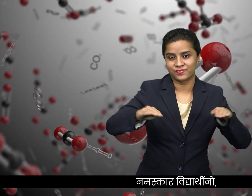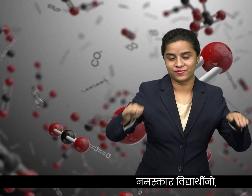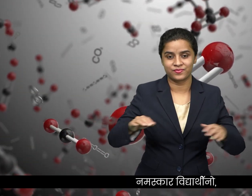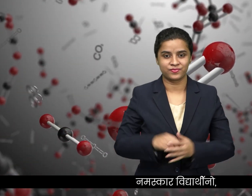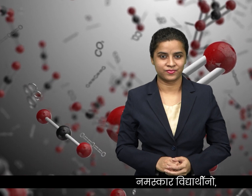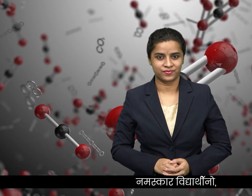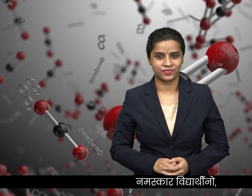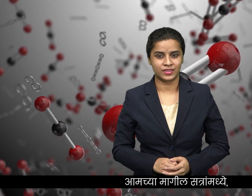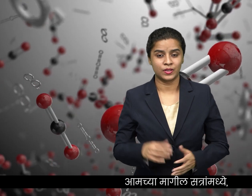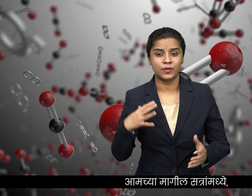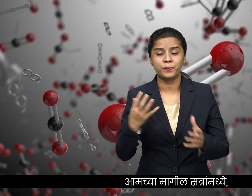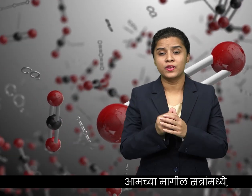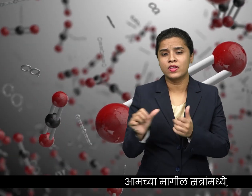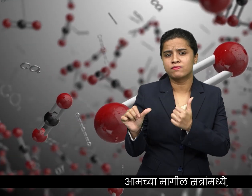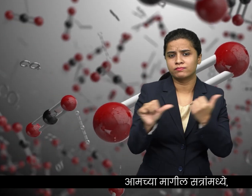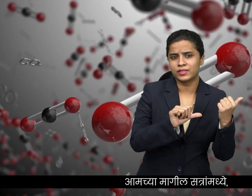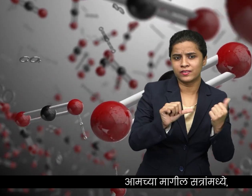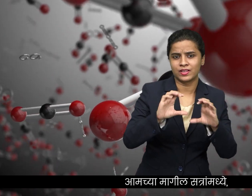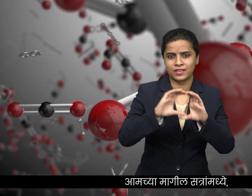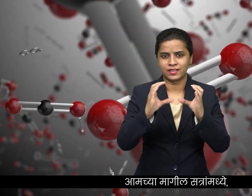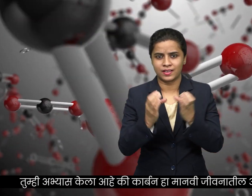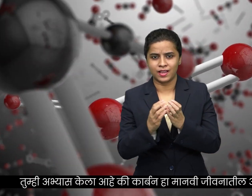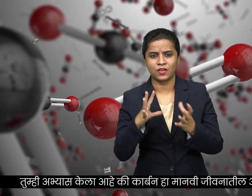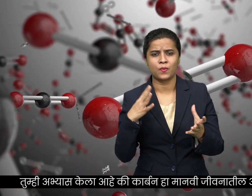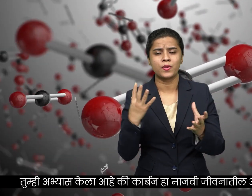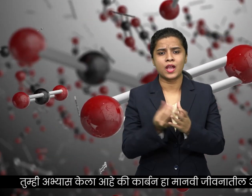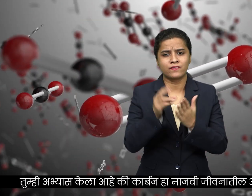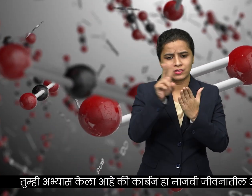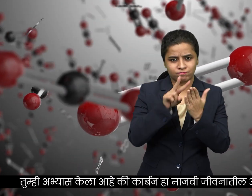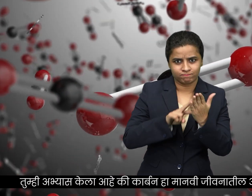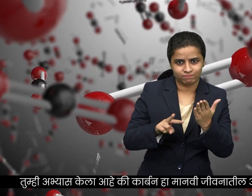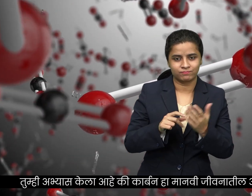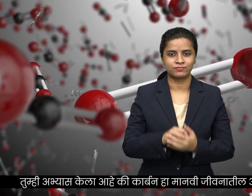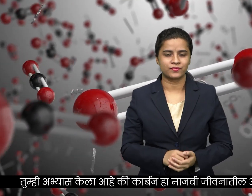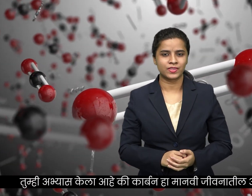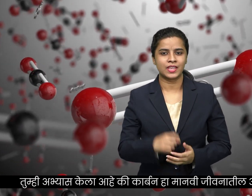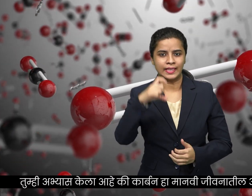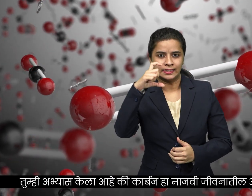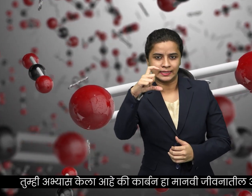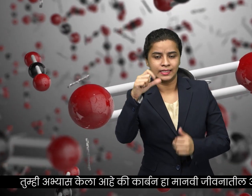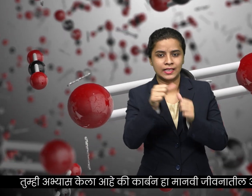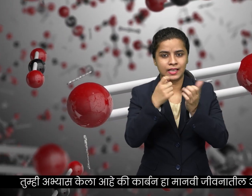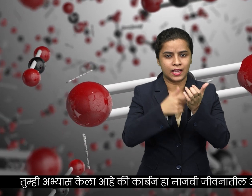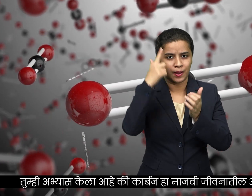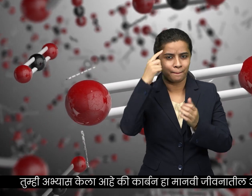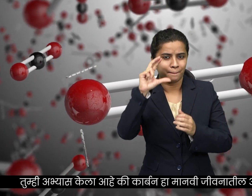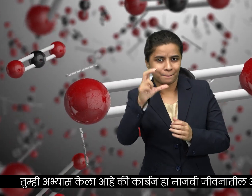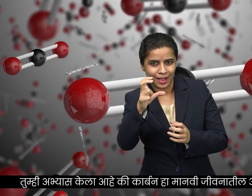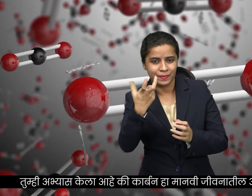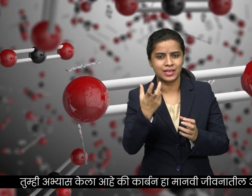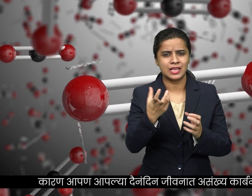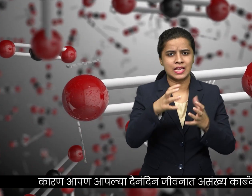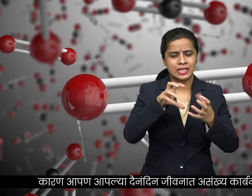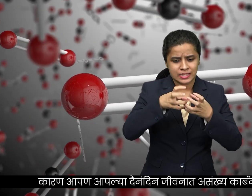विद्यार्थ्यांनो, आमच्या मागील सत्रांमध्ये तुम्ही अभ्यास केला आहे की कार्बन हा मानवी जीवनातील अविभाज्य घटक